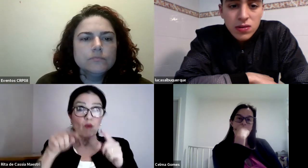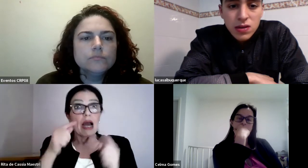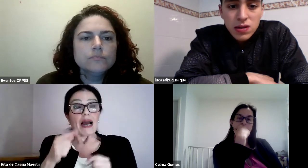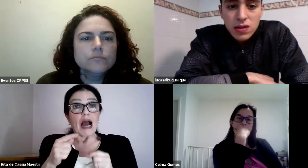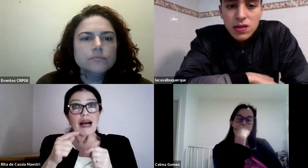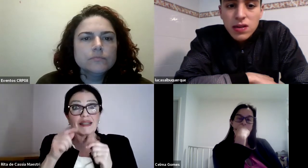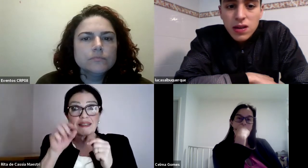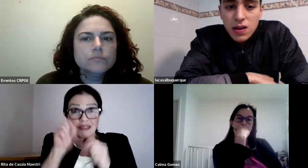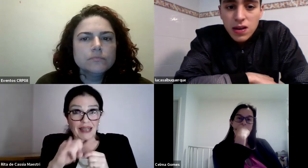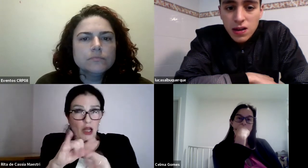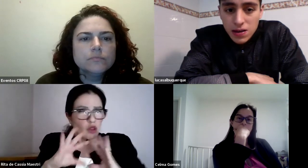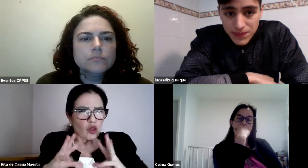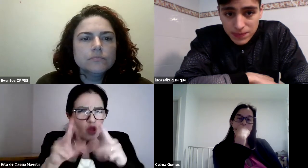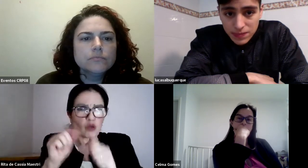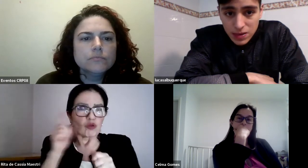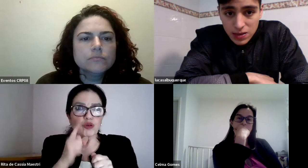surdo,